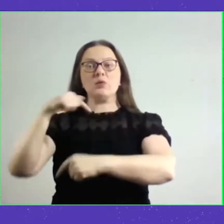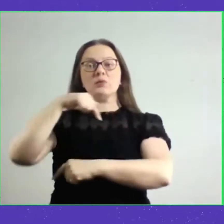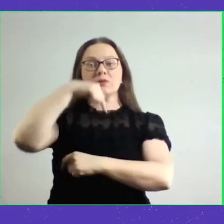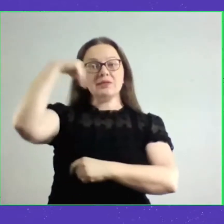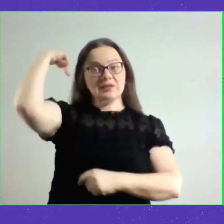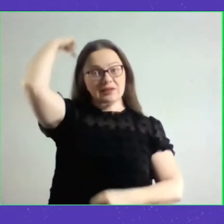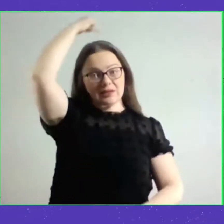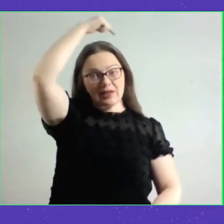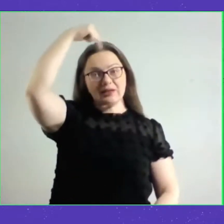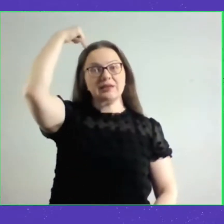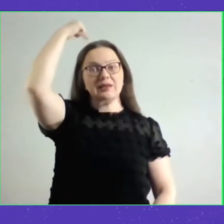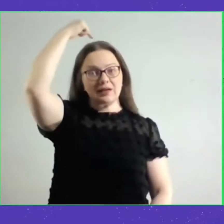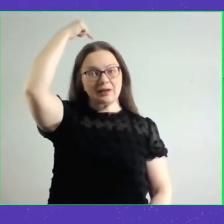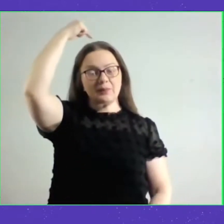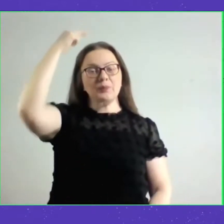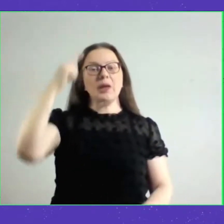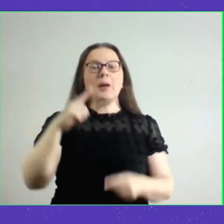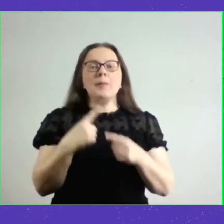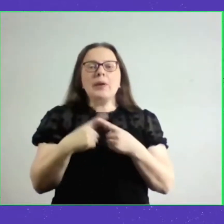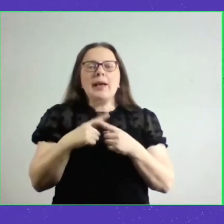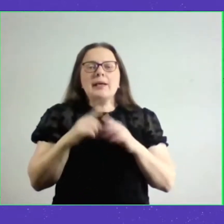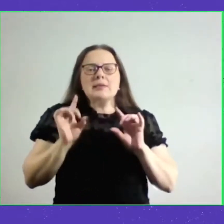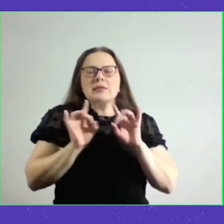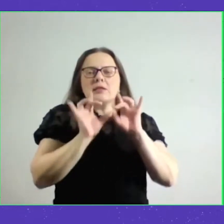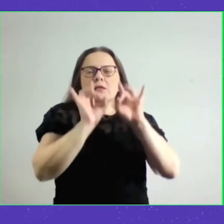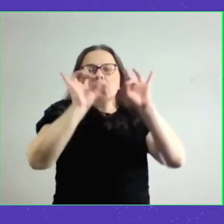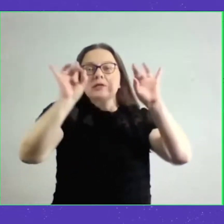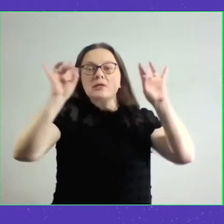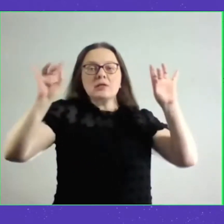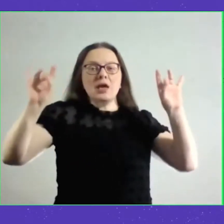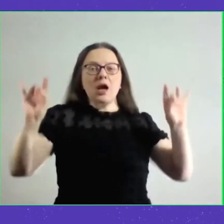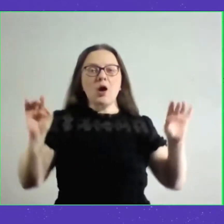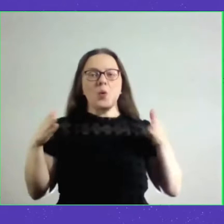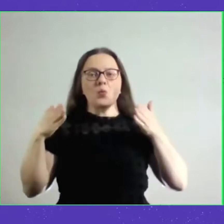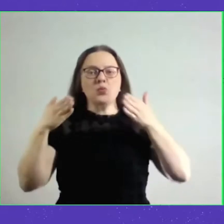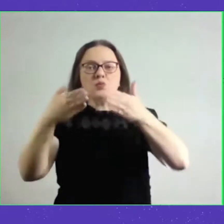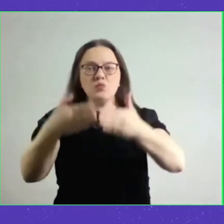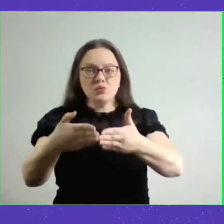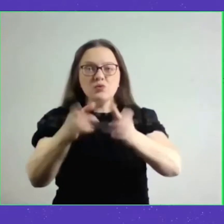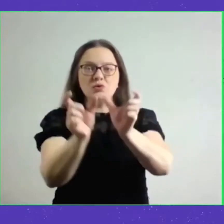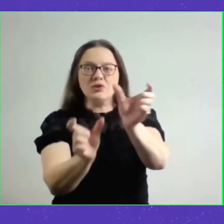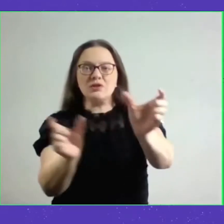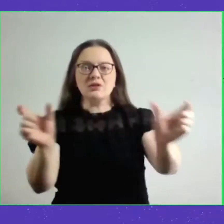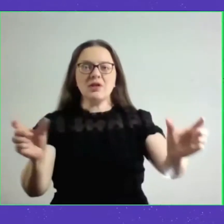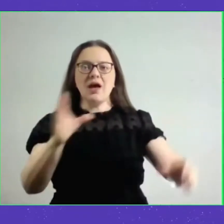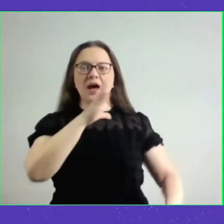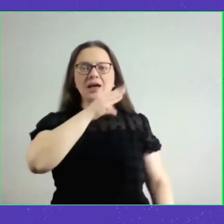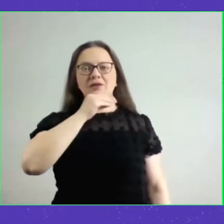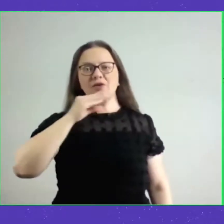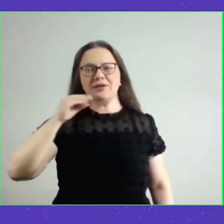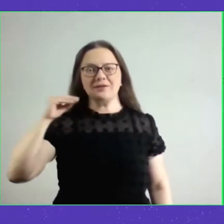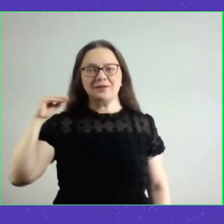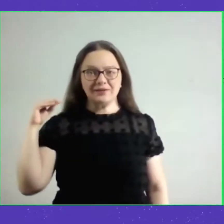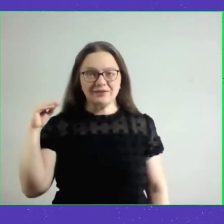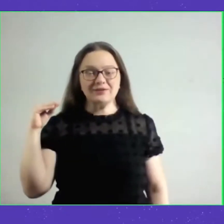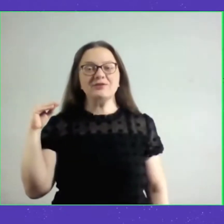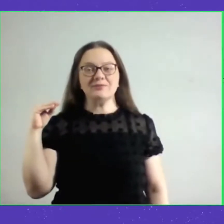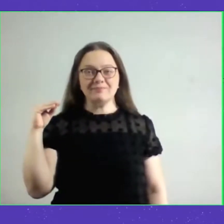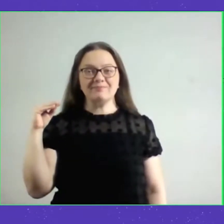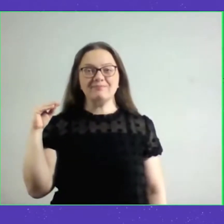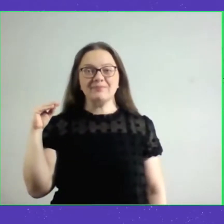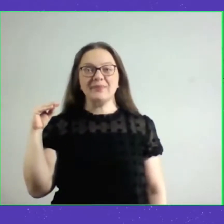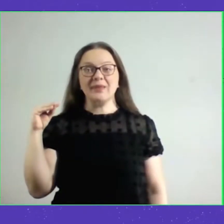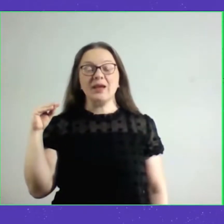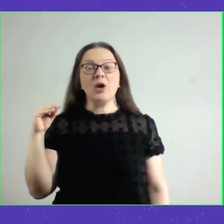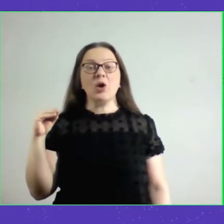especial, especialíssima para os nossos adolescentes. Então, nós tivemos um tema nessa